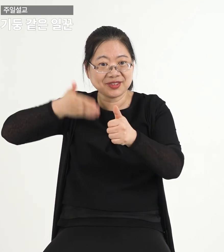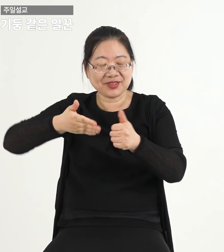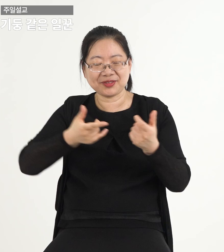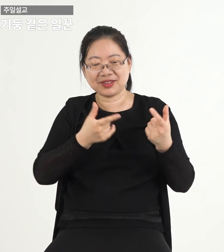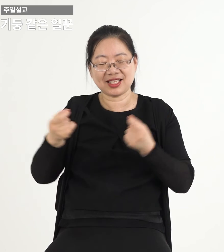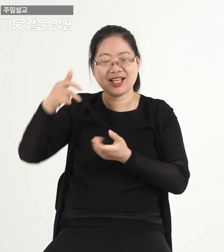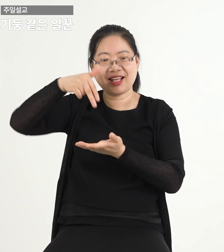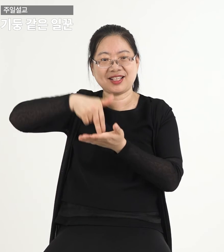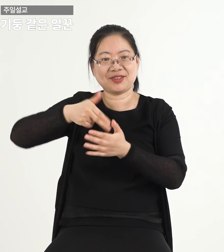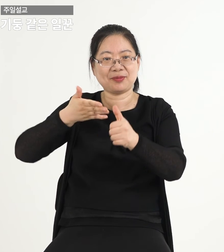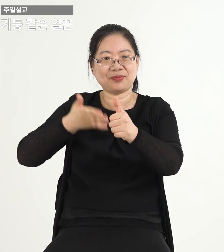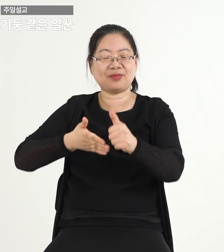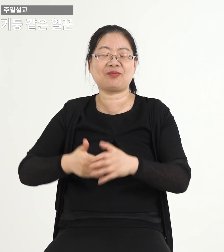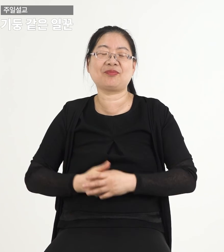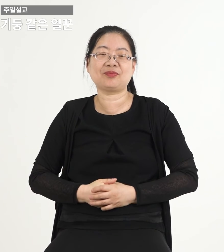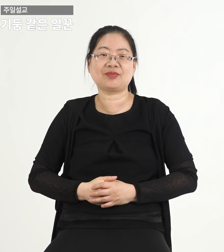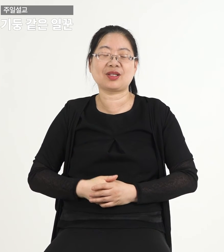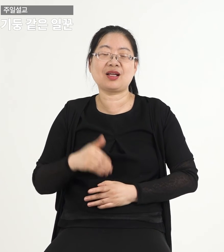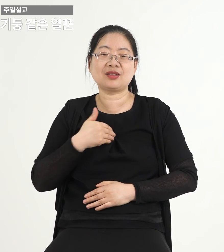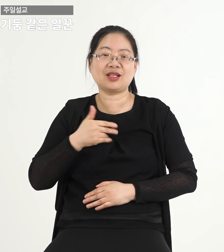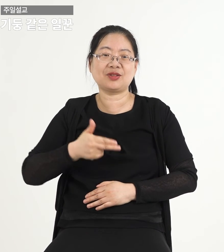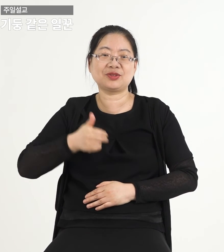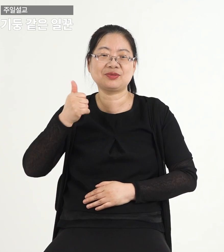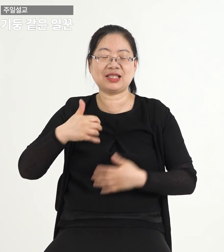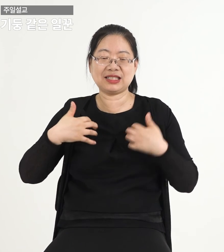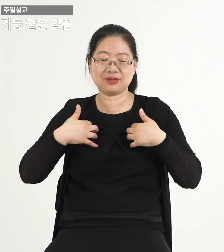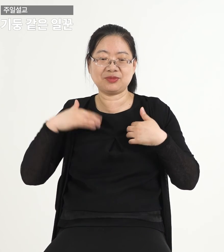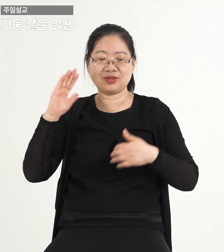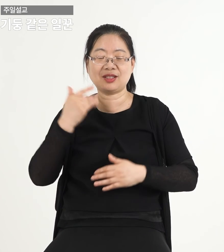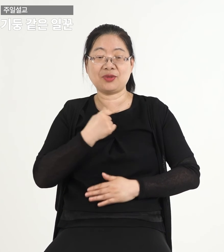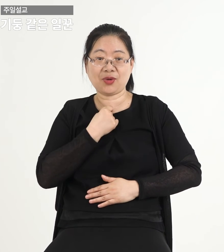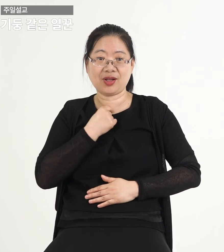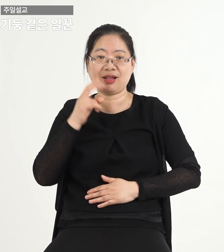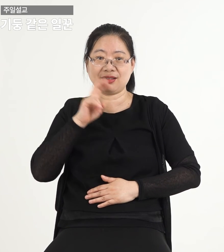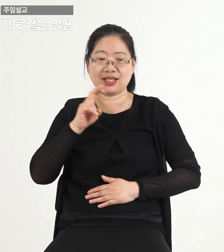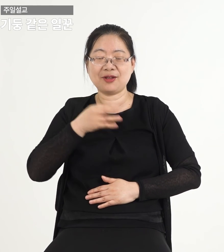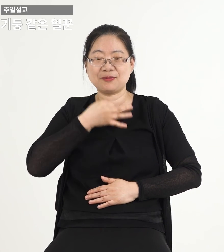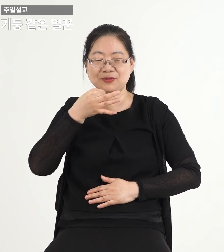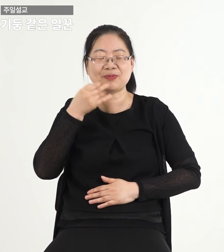일어나십시다. 나 주님의 기쁨 되기 원하네.